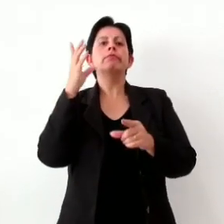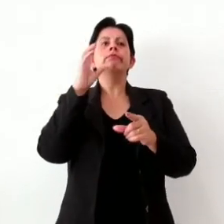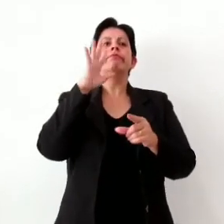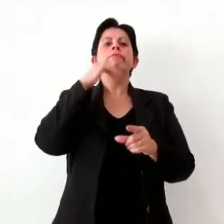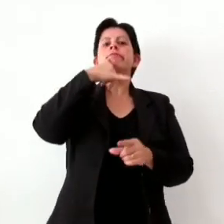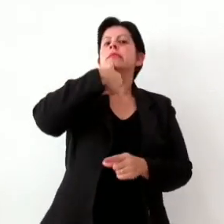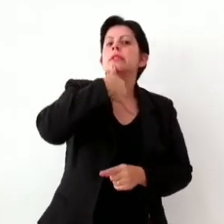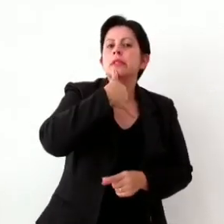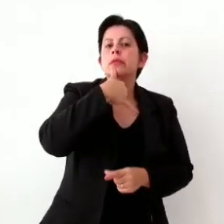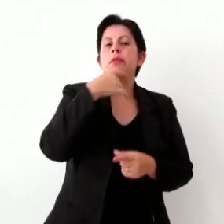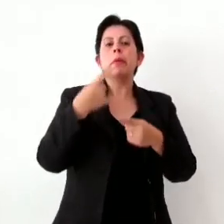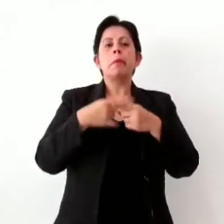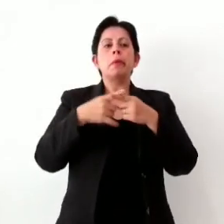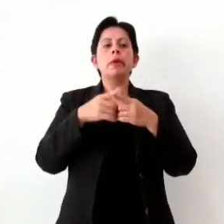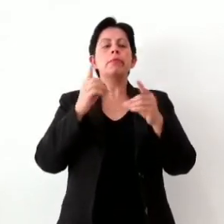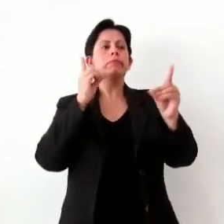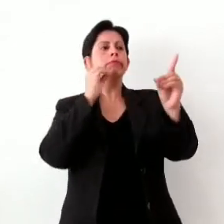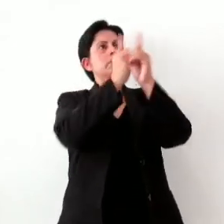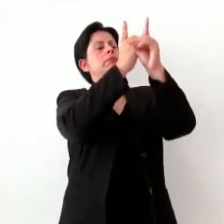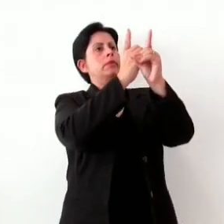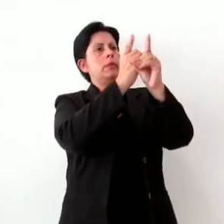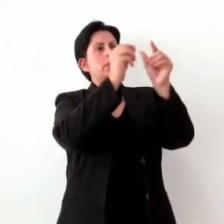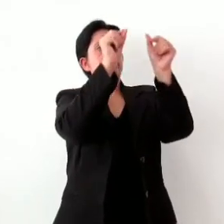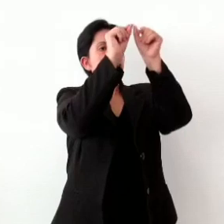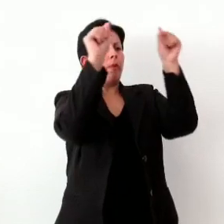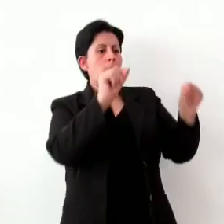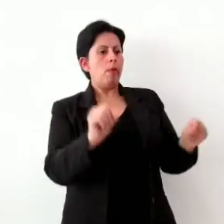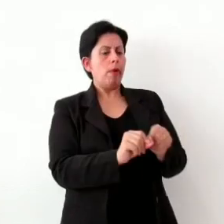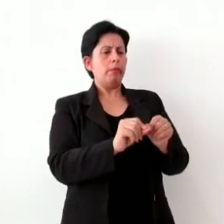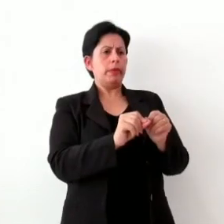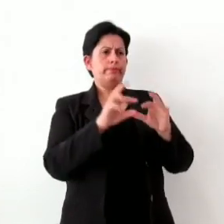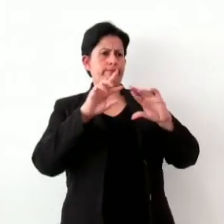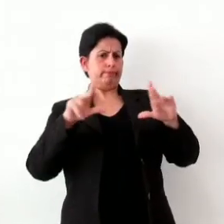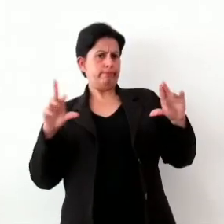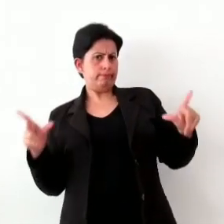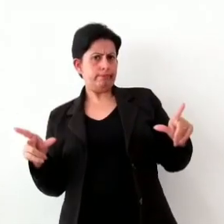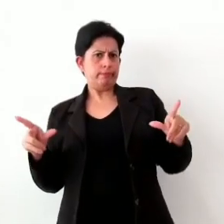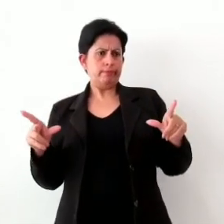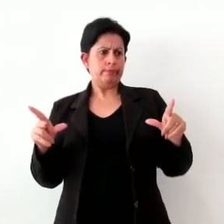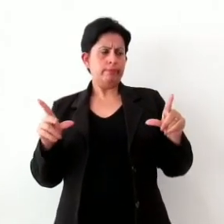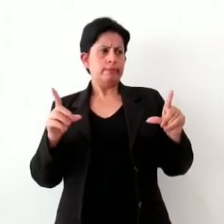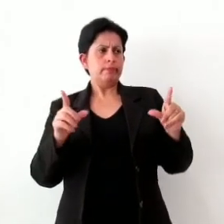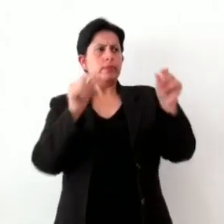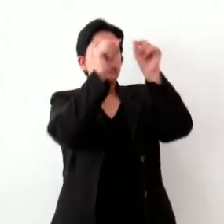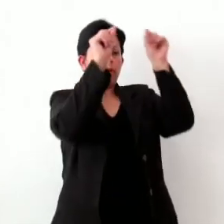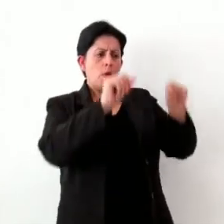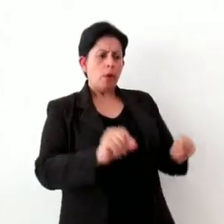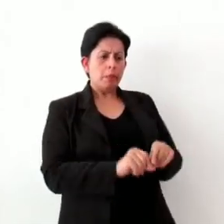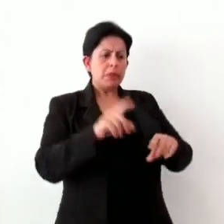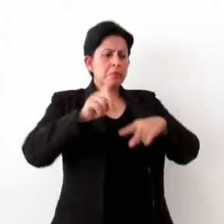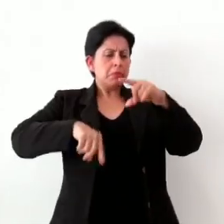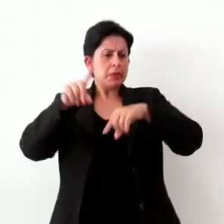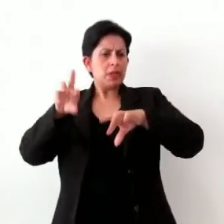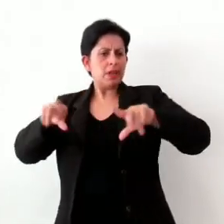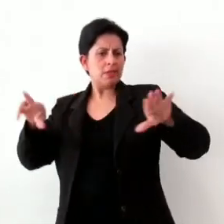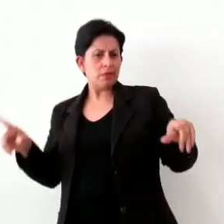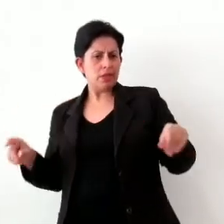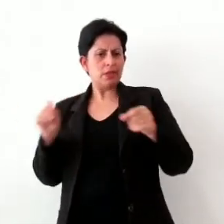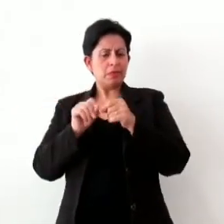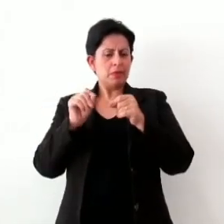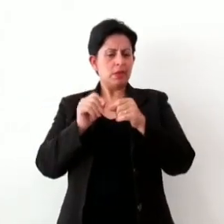decepciona porque ele se depara com obras conceituais, com obras cuja materialidade escapa